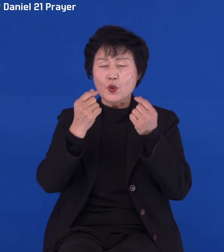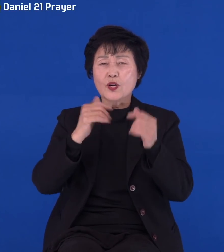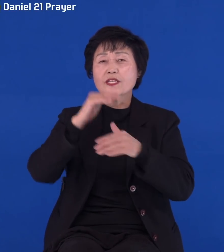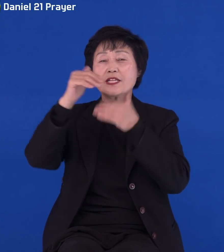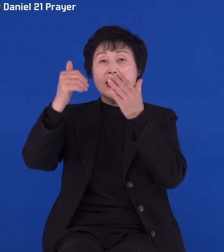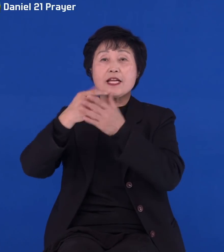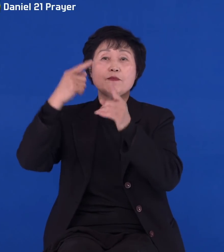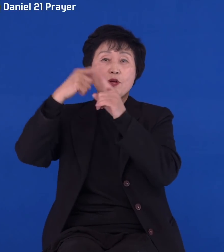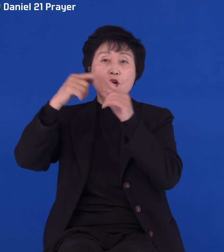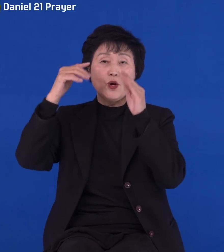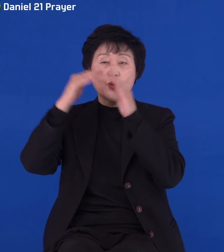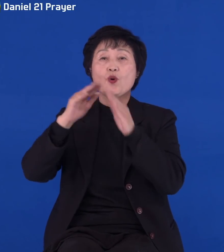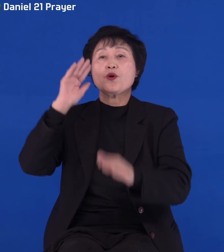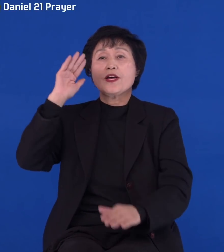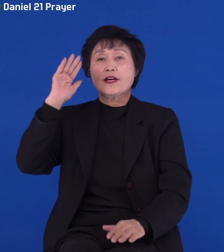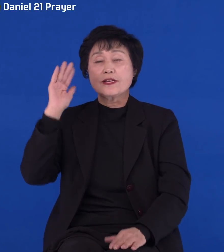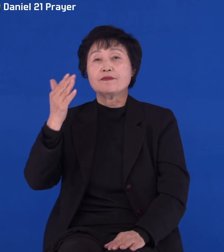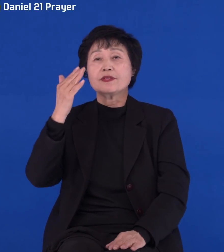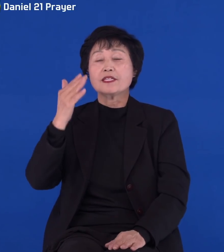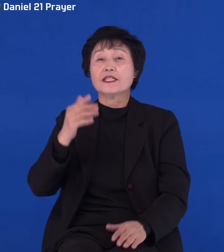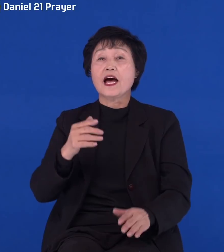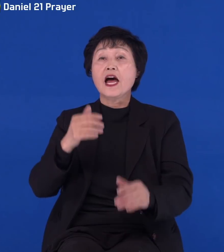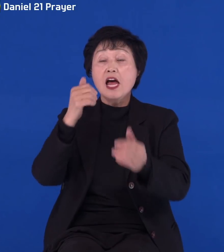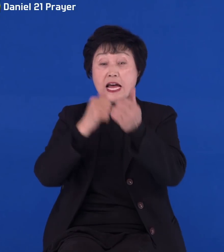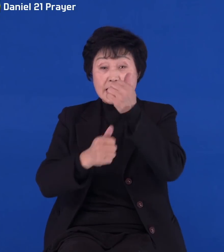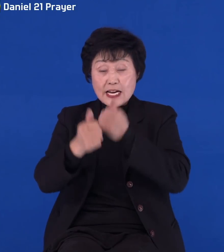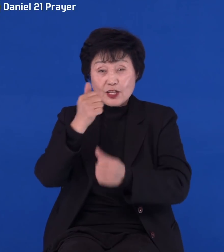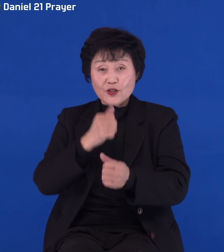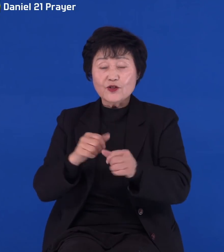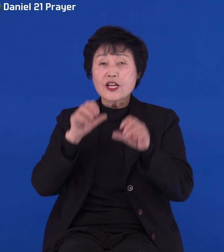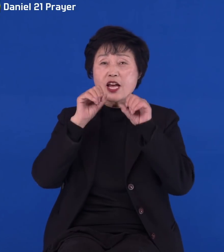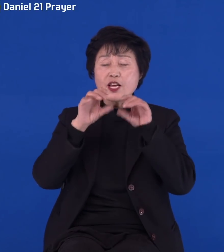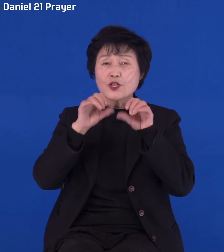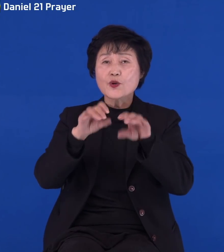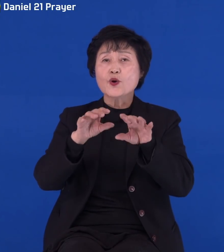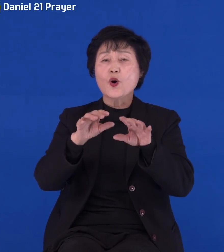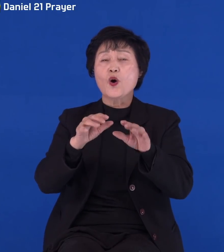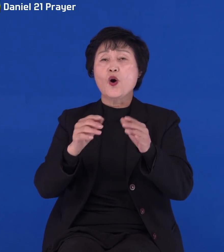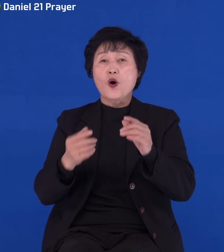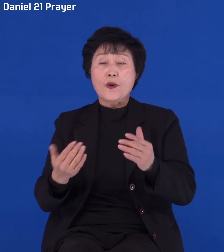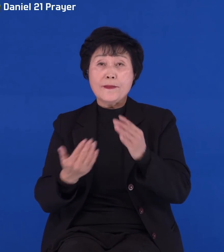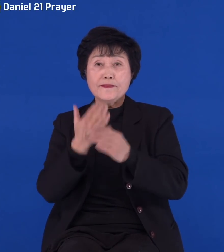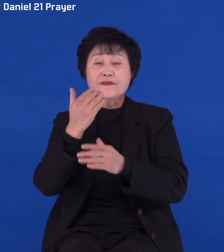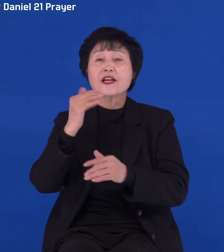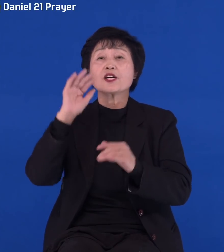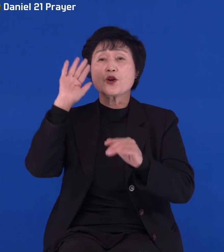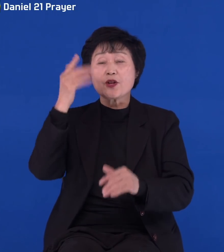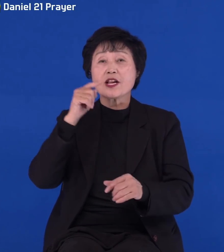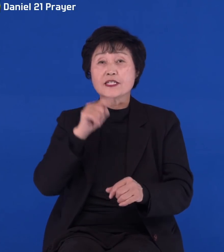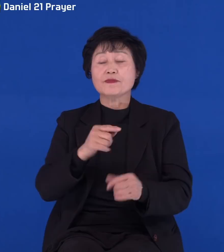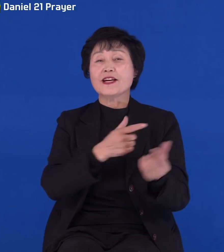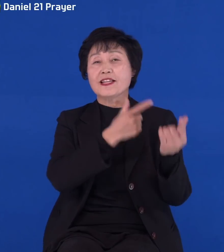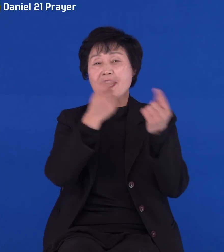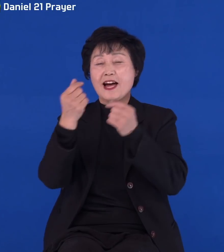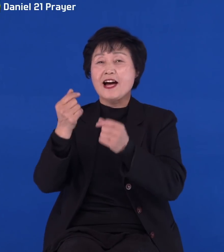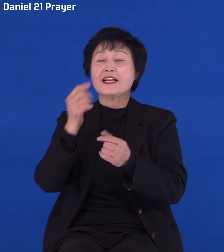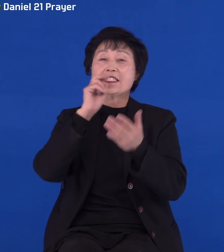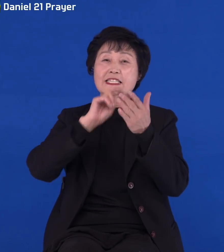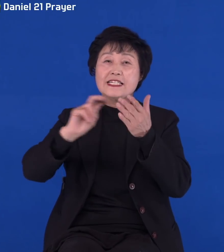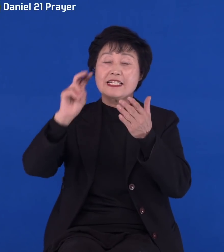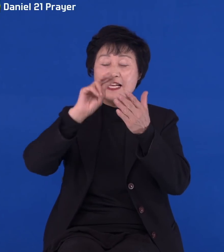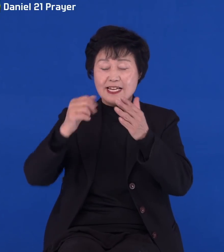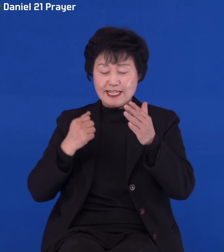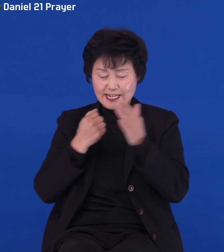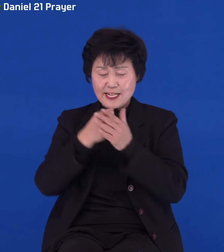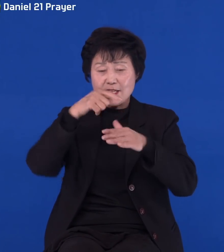믿음이 전수될 것입니다. 다음 세대에게 선교의 붐이 일어나게 될 것입니다. 그러하기 원하신 분들은 다 같이 이 찬양을 정말 결단하는